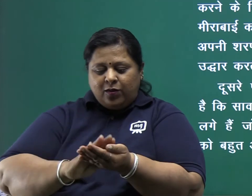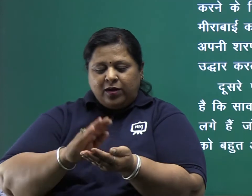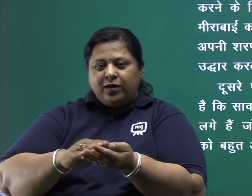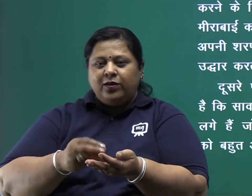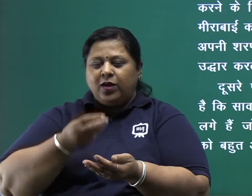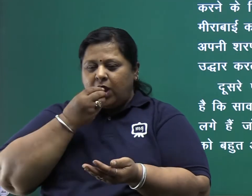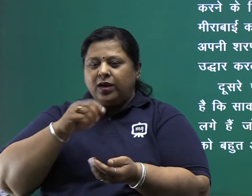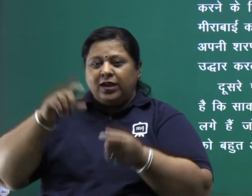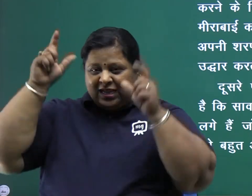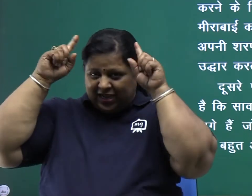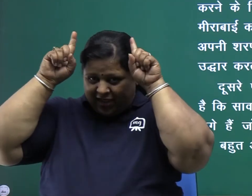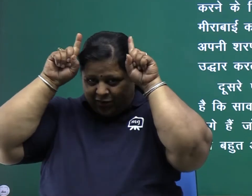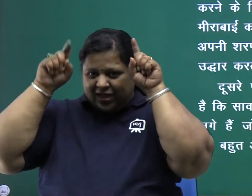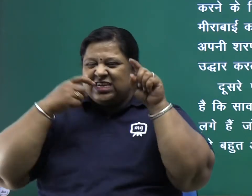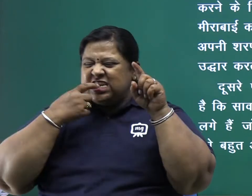गायों की